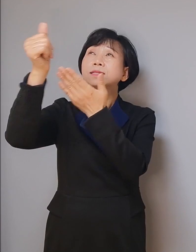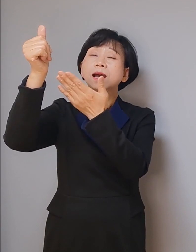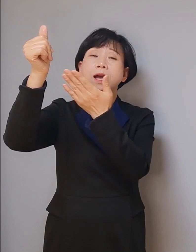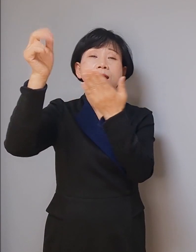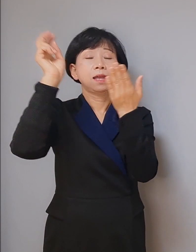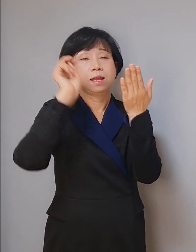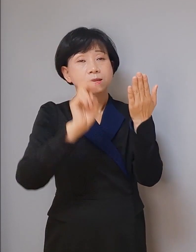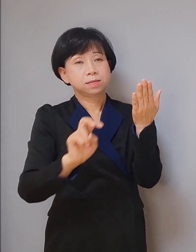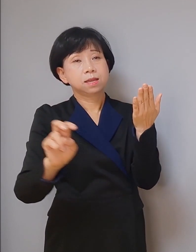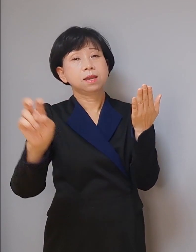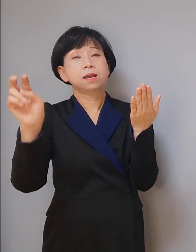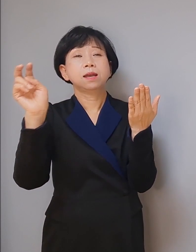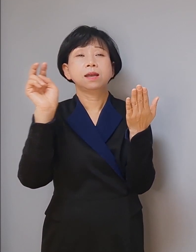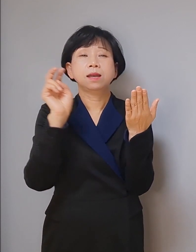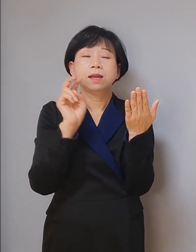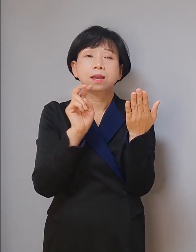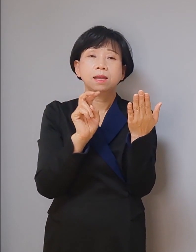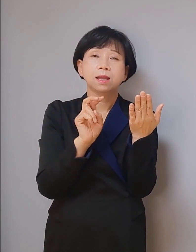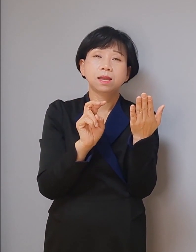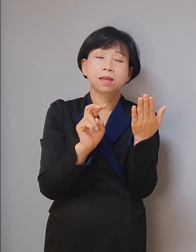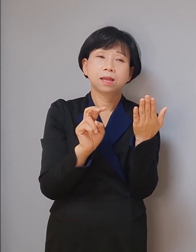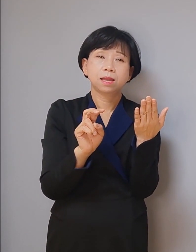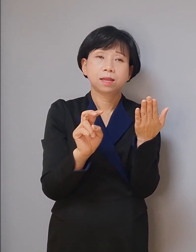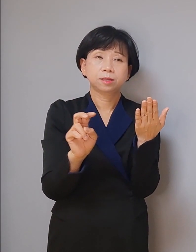여호와께 찬양